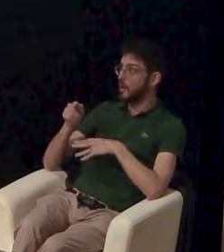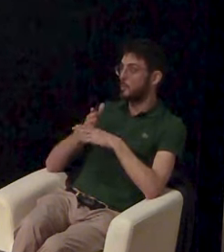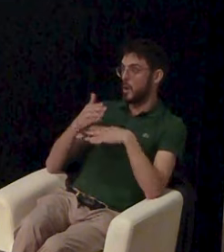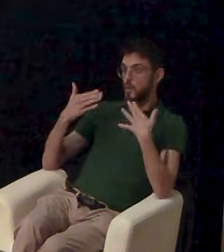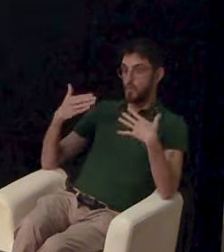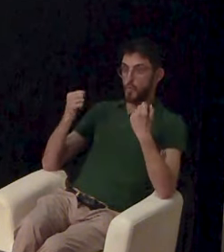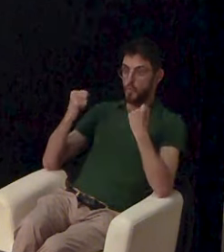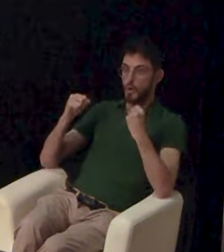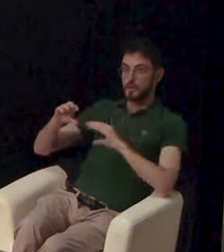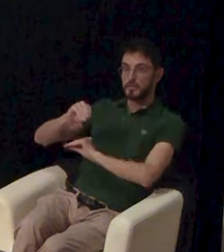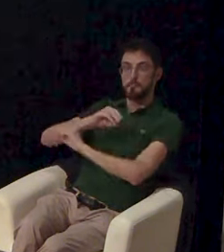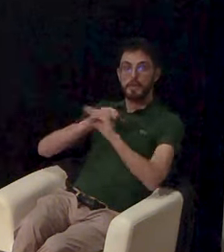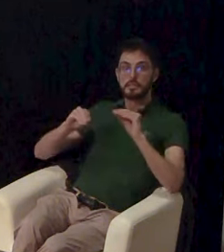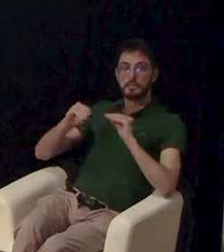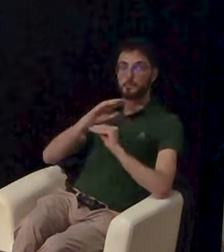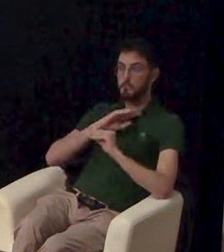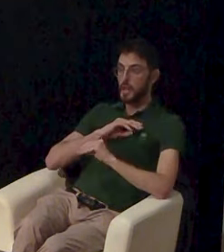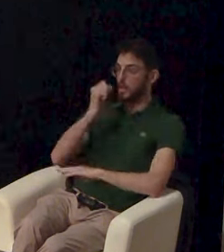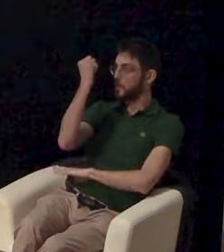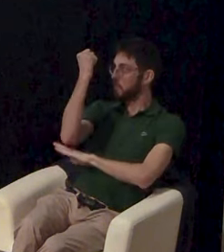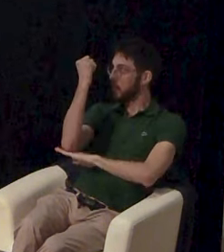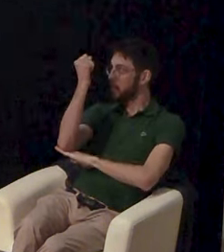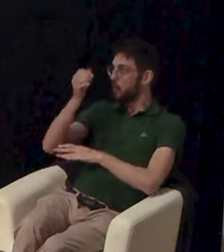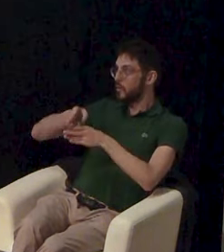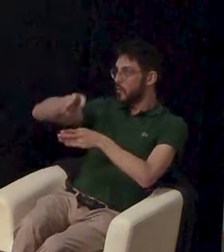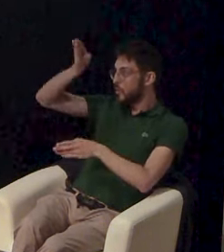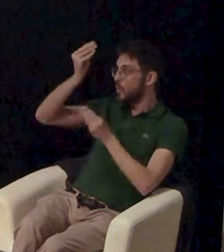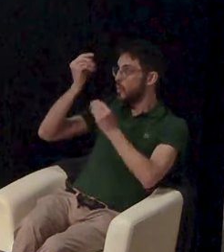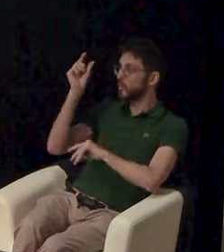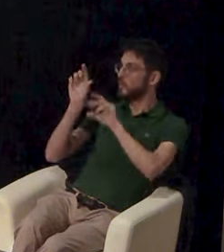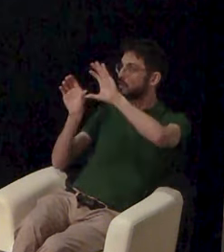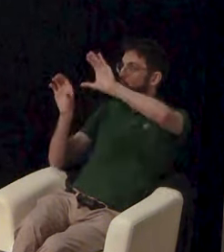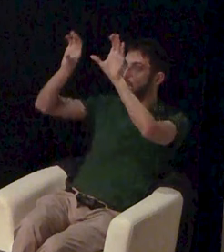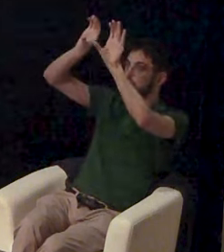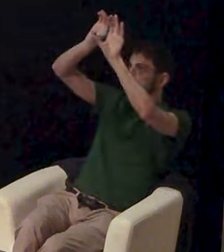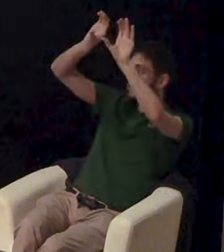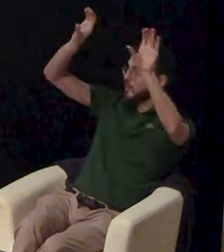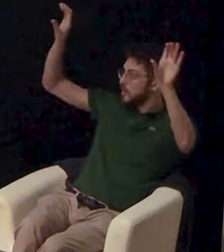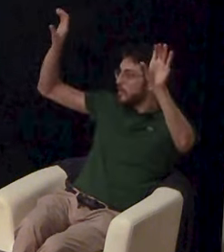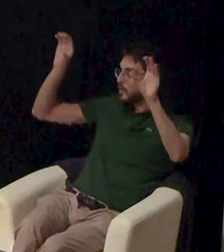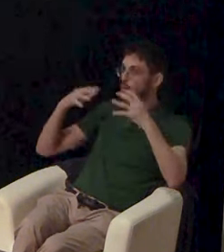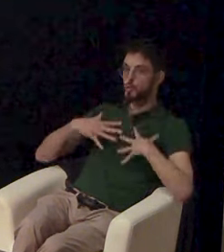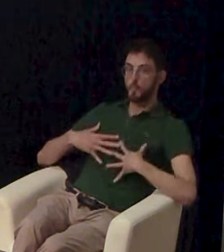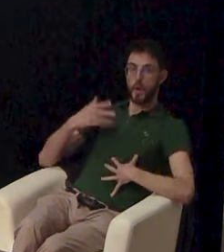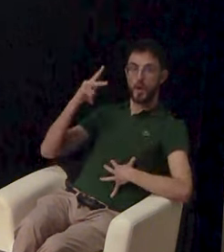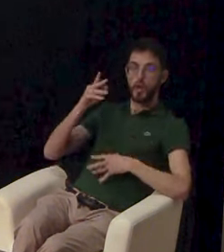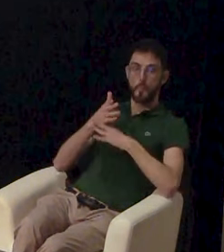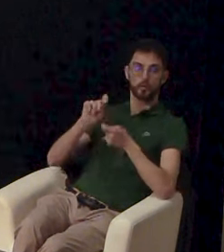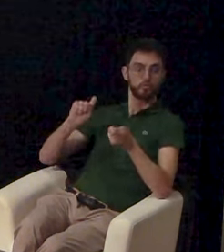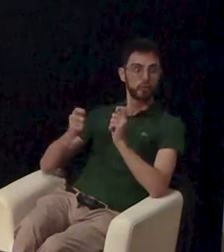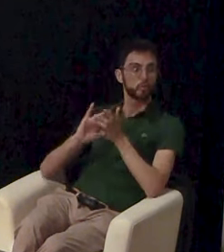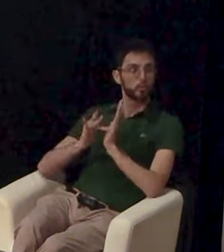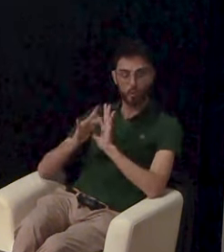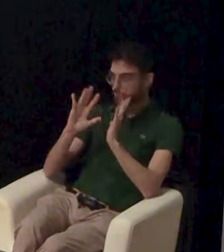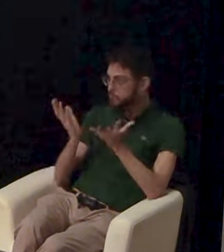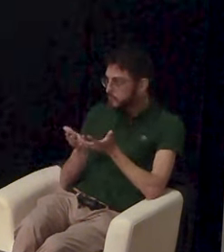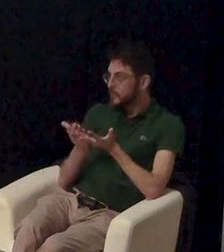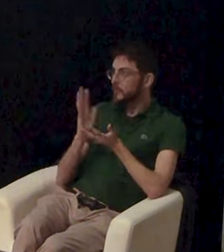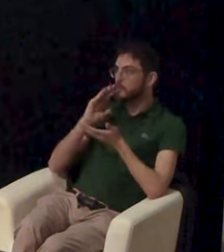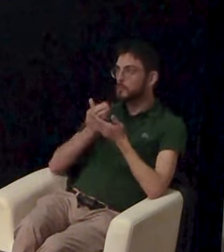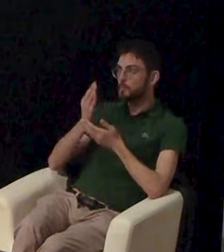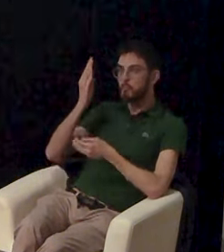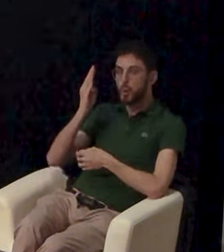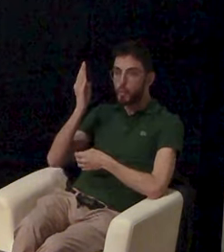bois. Voilà, et c'est très spatial, c'est-à-dire les poutres, les poteaux, les transverses.